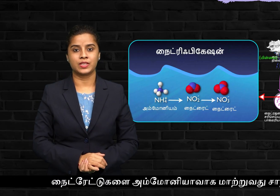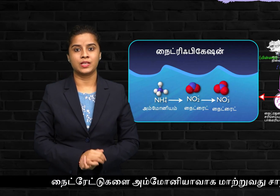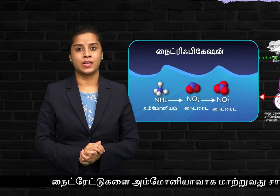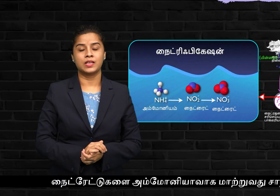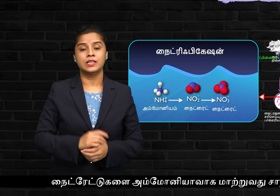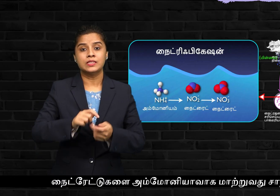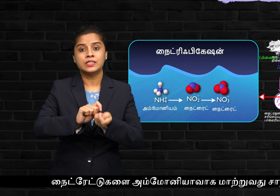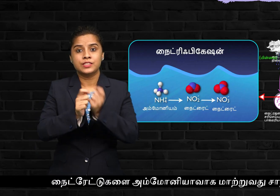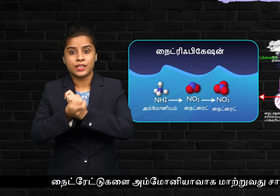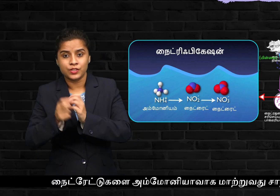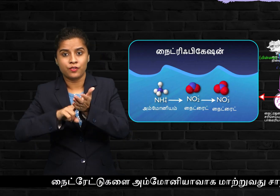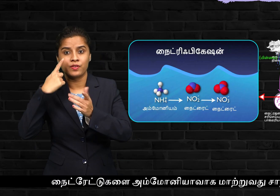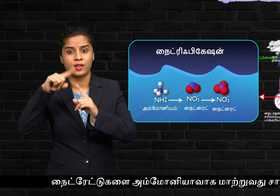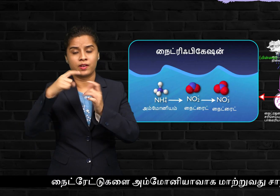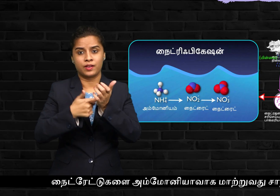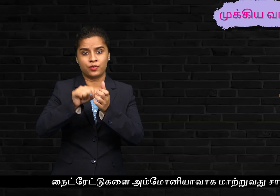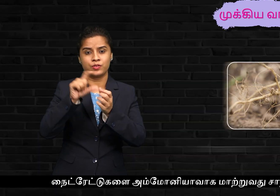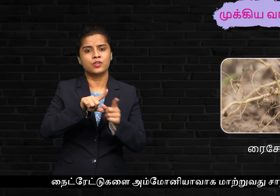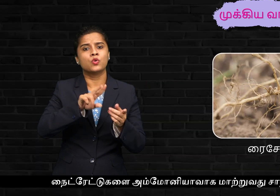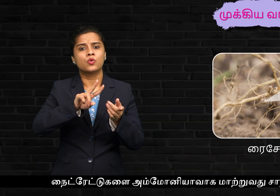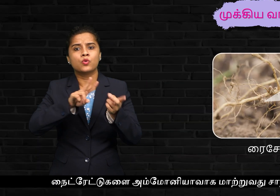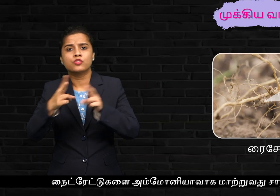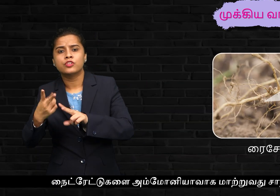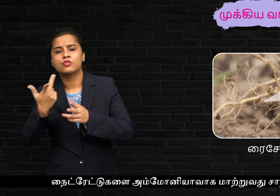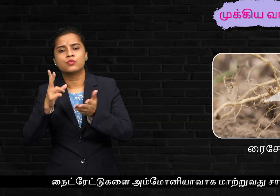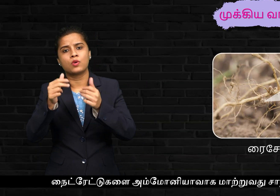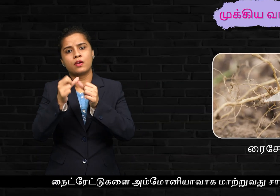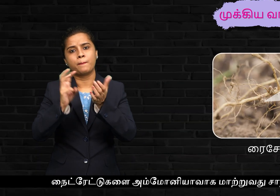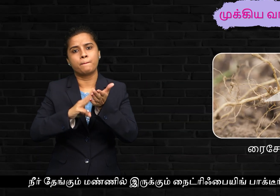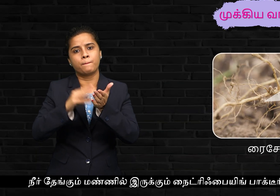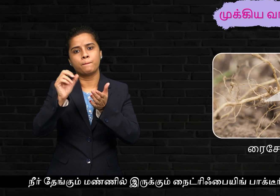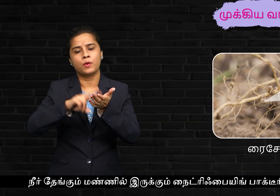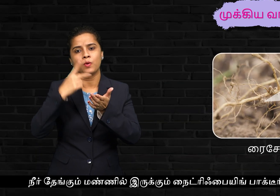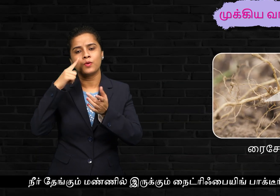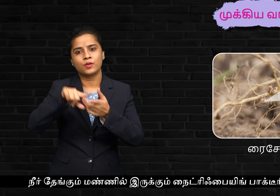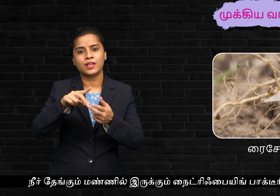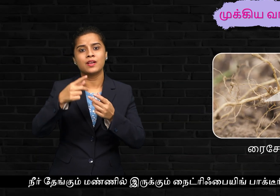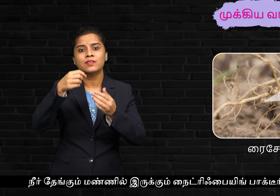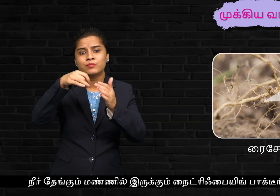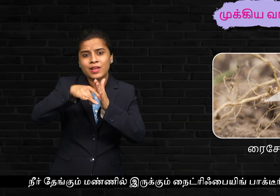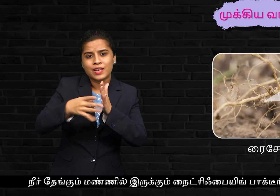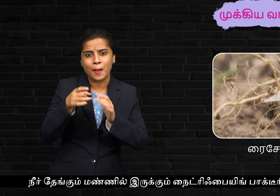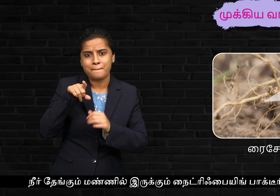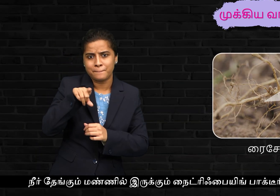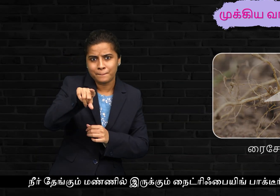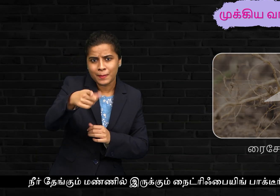நைட்ரேட்டுகளை அமோனியமாக மாற்றுவது சாதாரண மற்றும் நீர் தேங்கும் மண்ணில் இருக்கும்